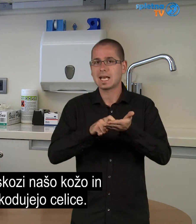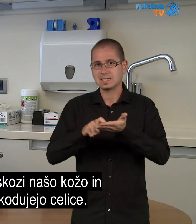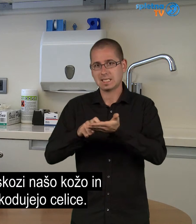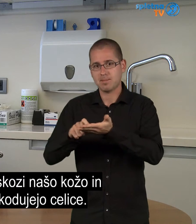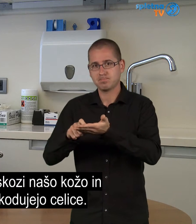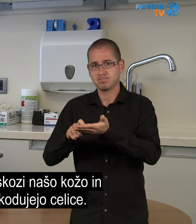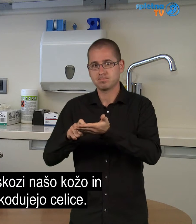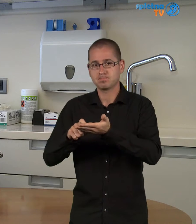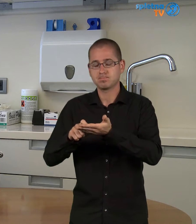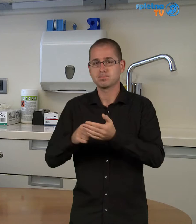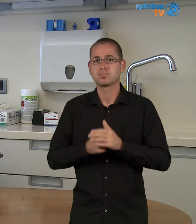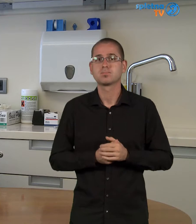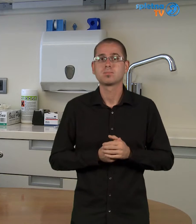celice.